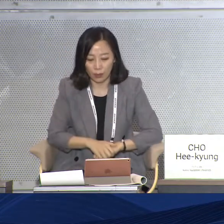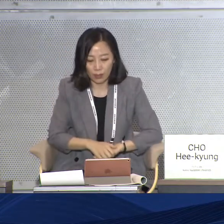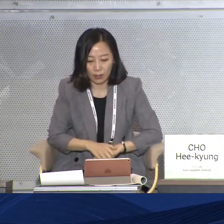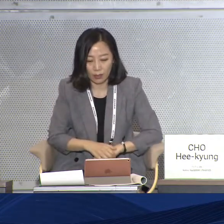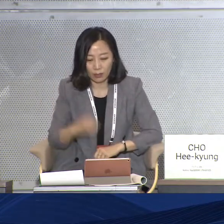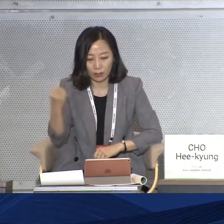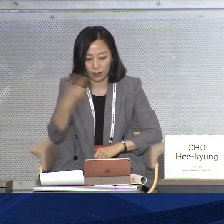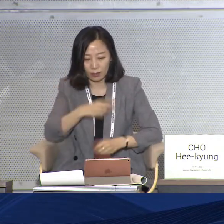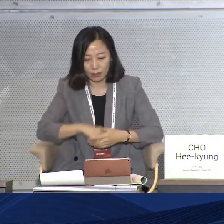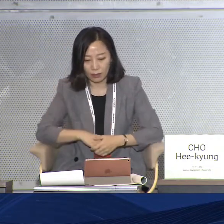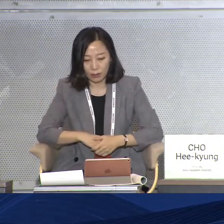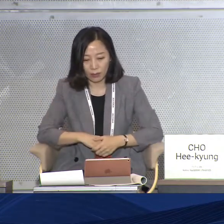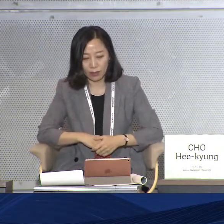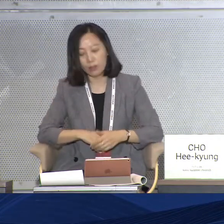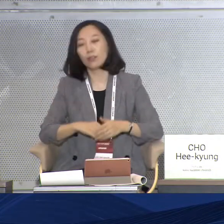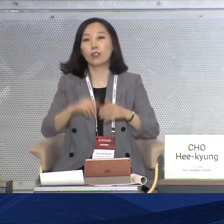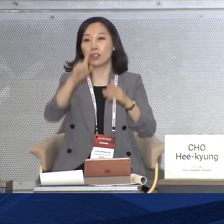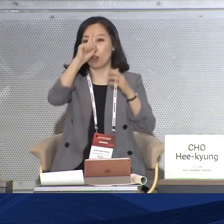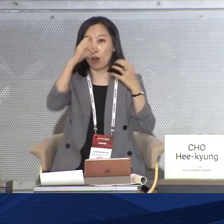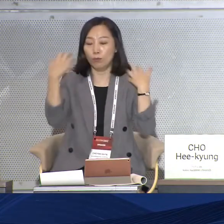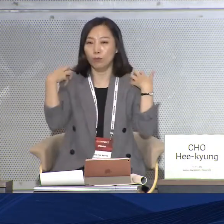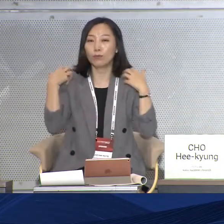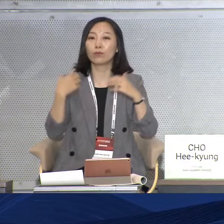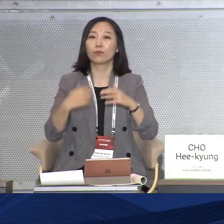전무한 실정입니다.